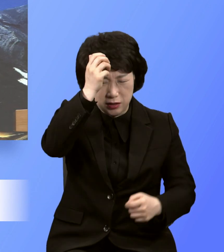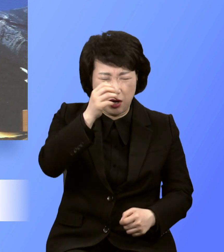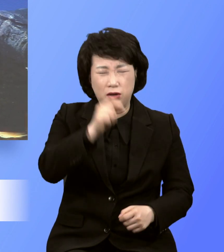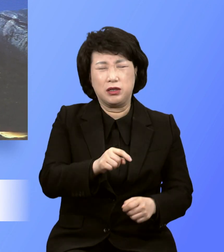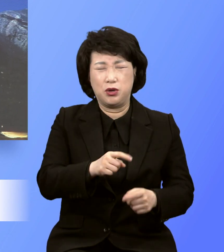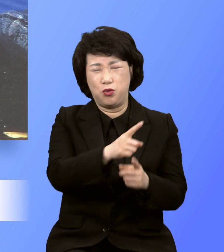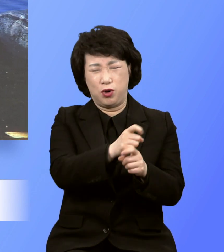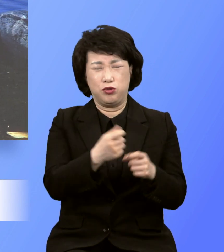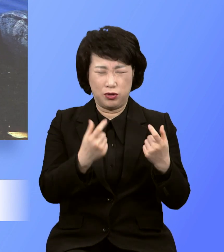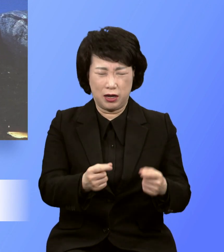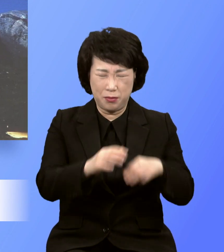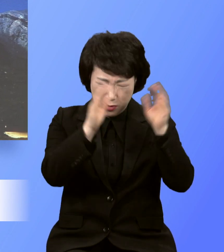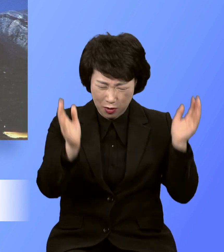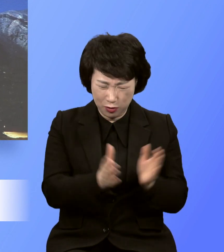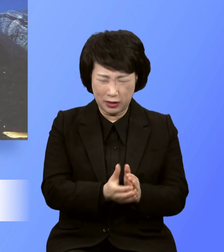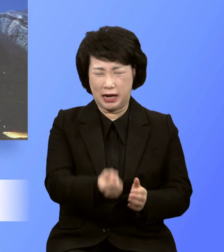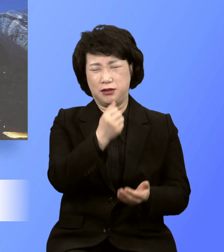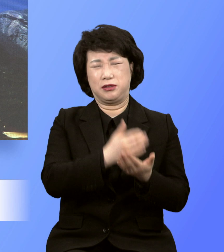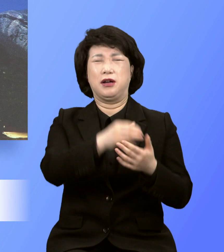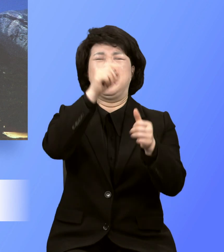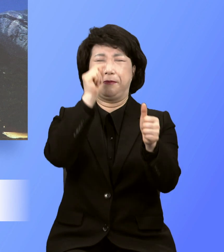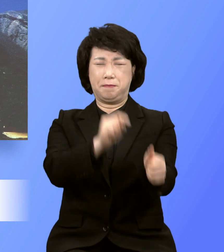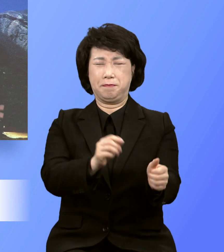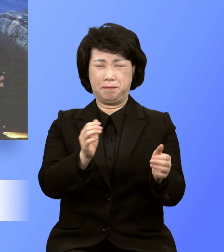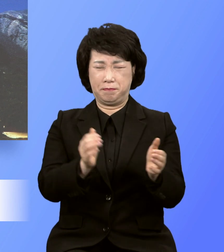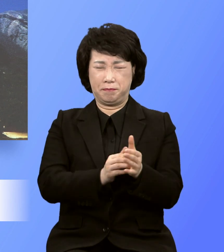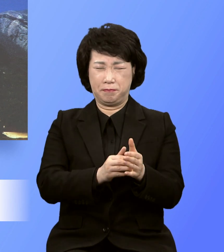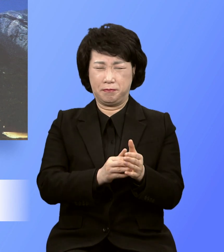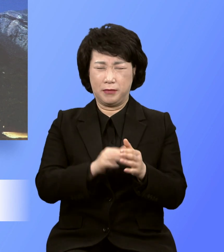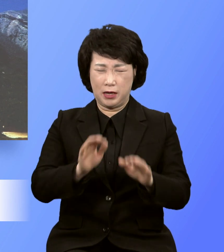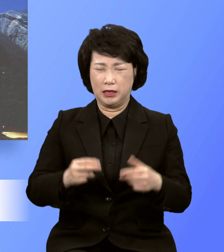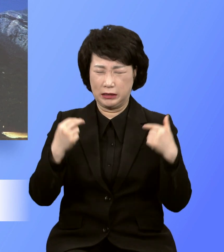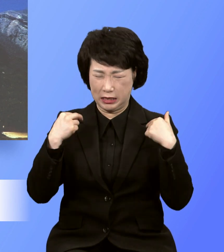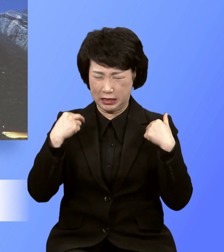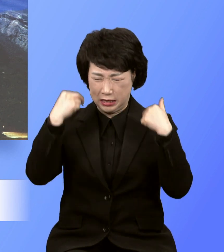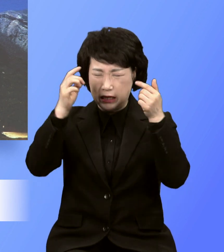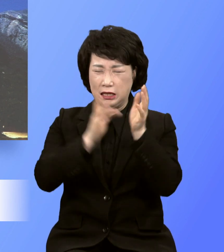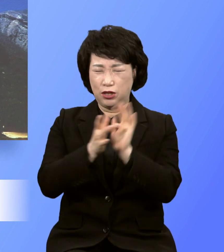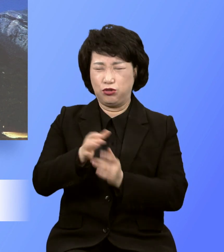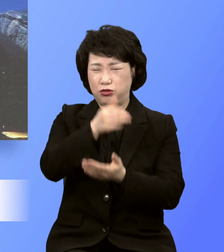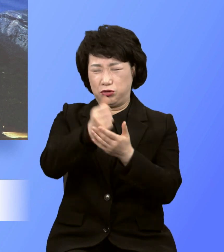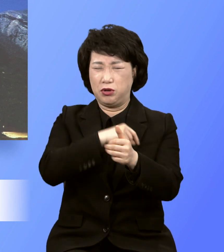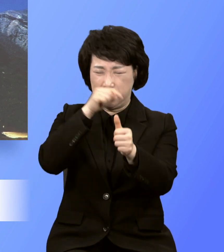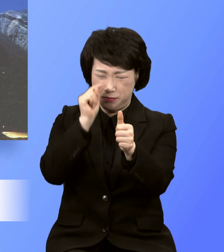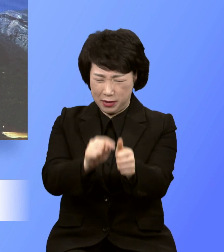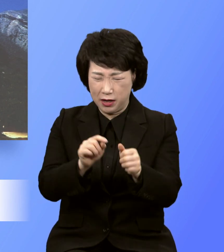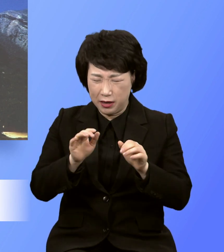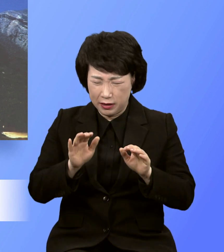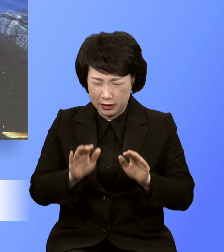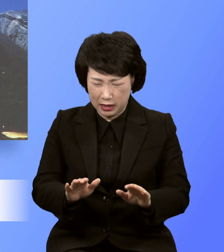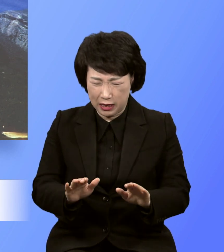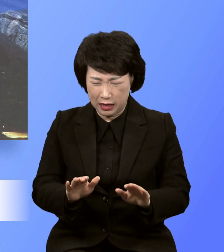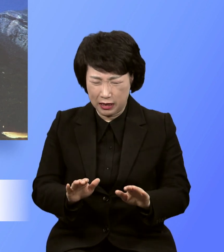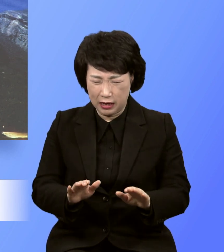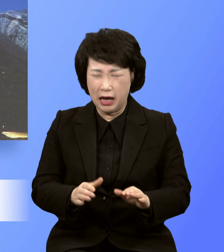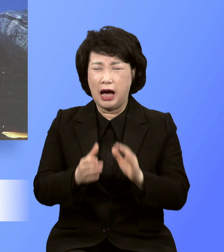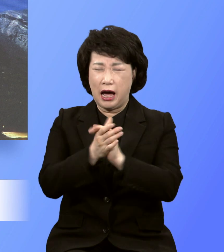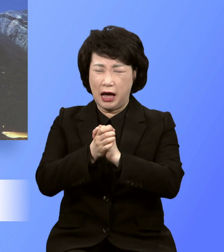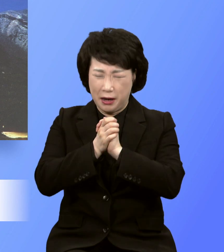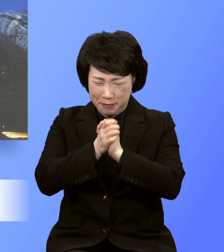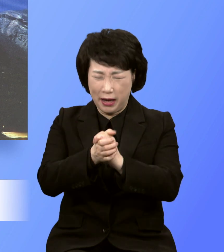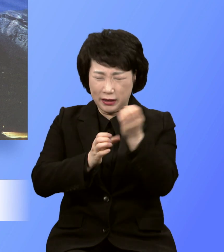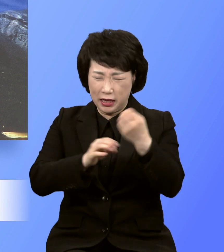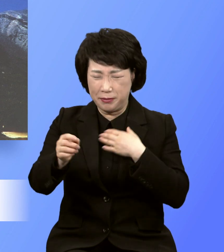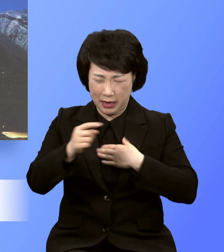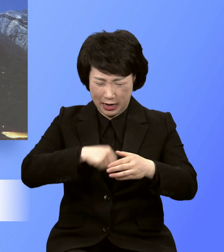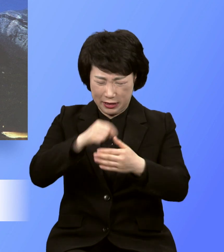영들아 지금 다 가지고 떠나갈지어다. 나시는 예수님의 이름으로 명령하노니 아멘 하는